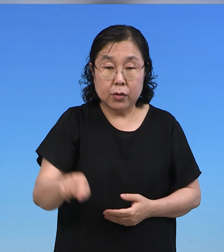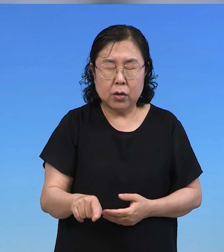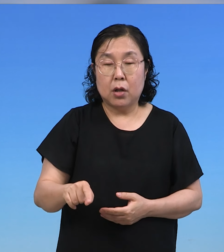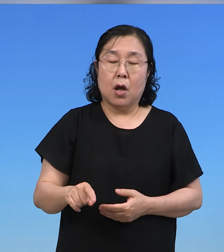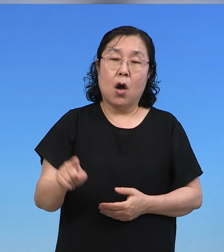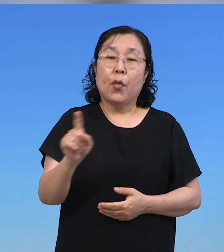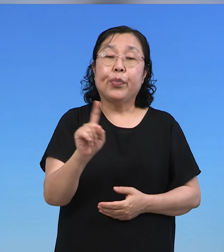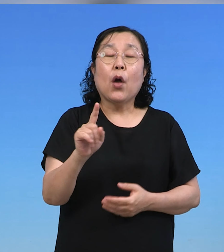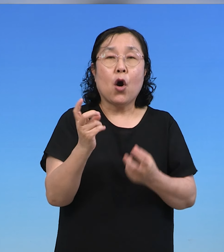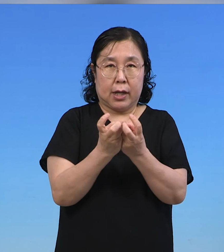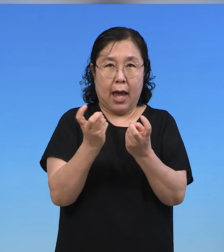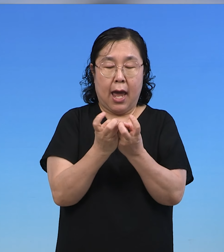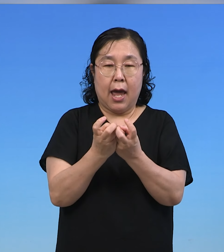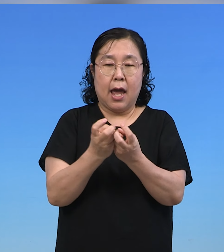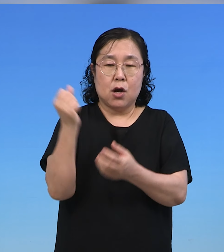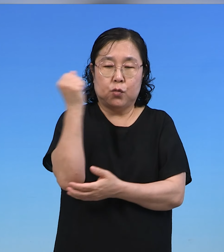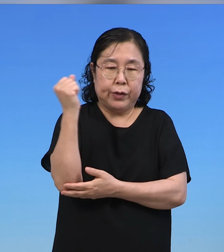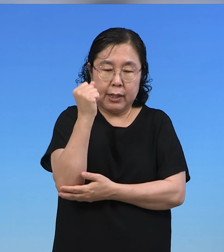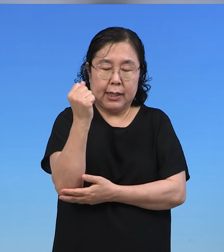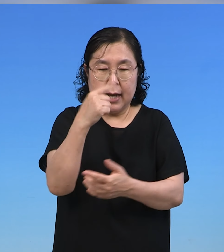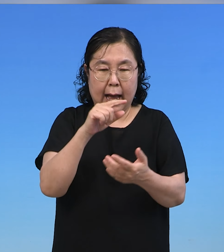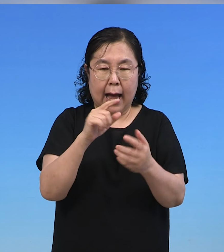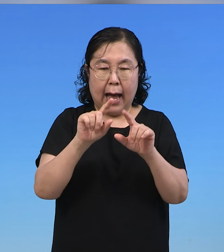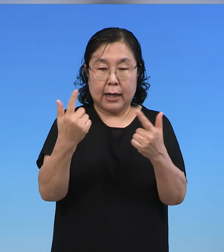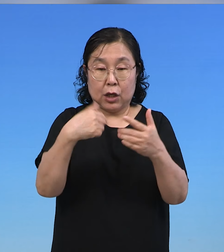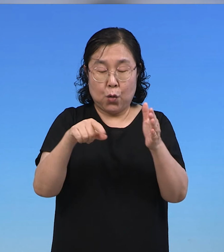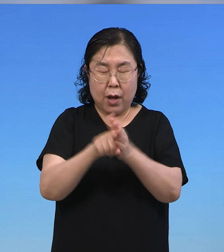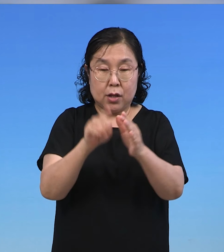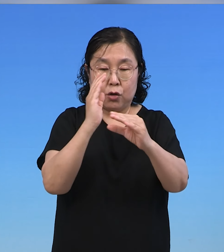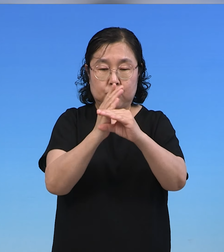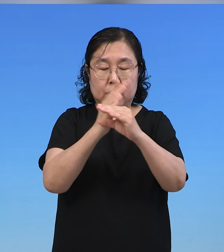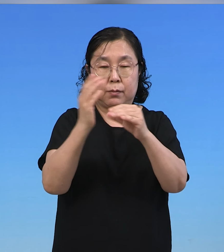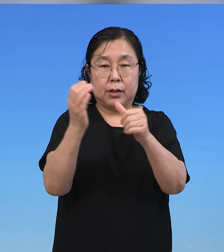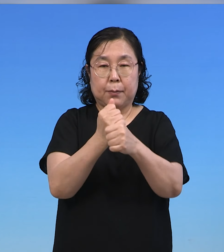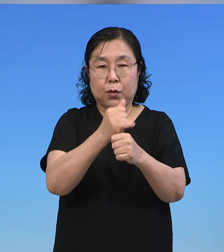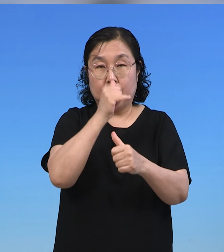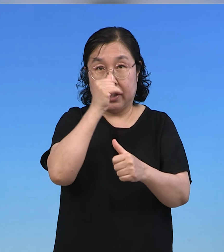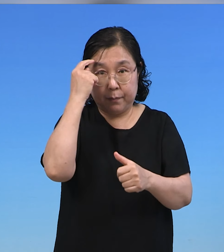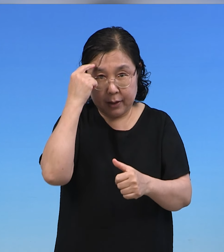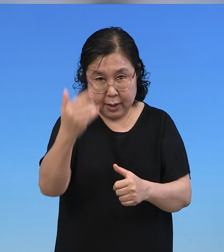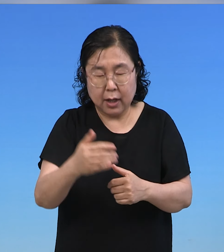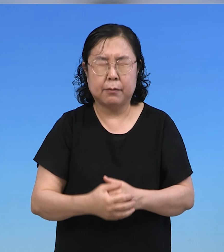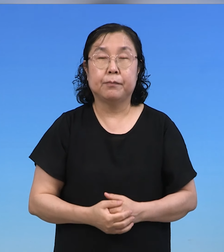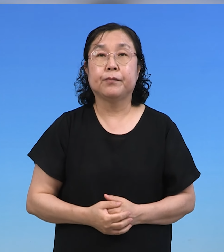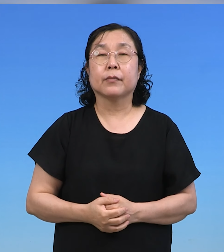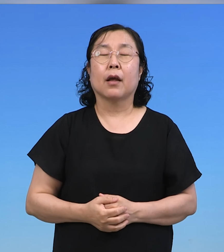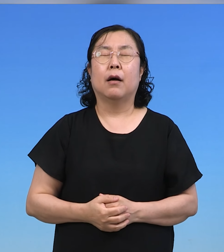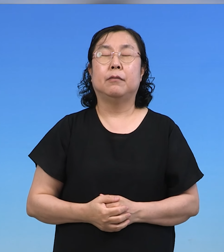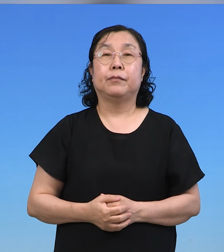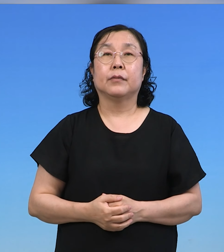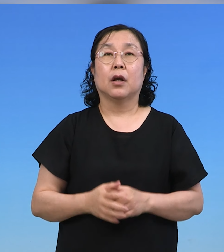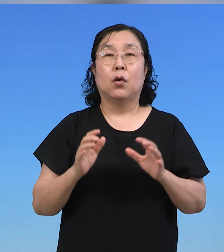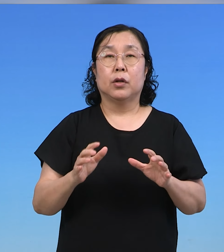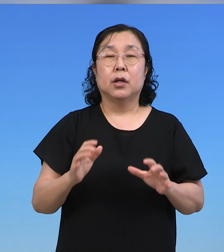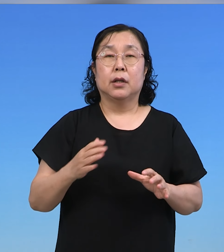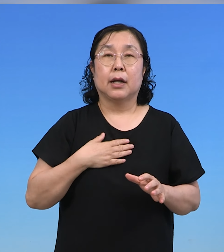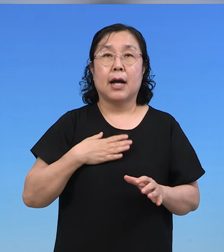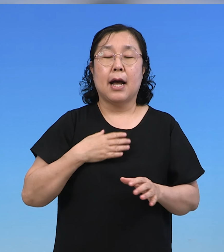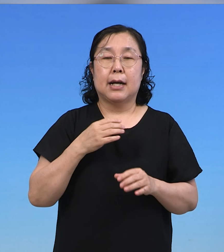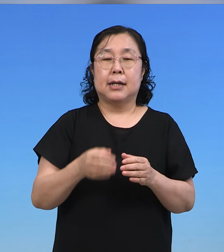그래서 저는 이제 오늘 창립 20주년이 되는 기념 예배니까 저에게도 또 이 설교도